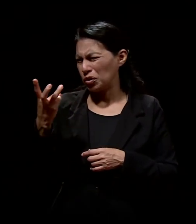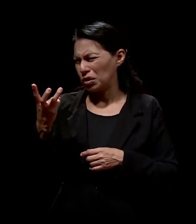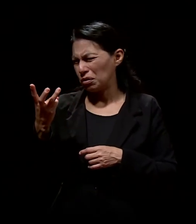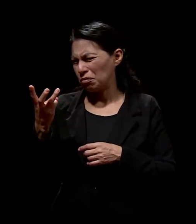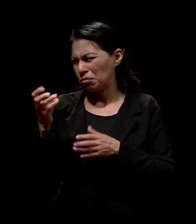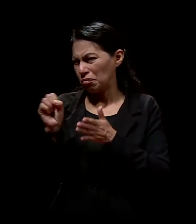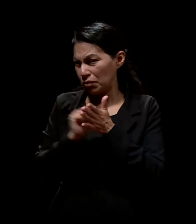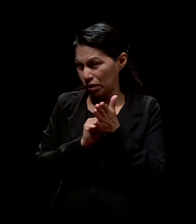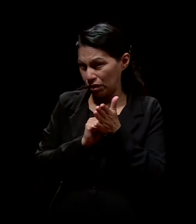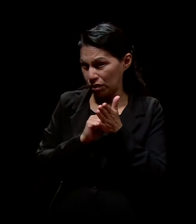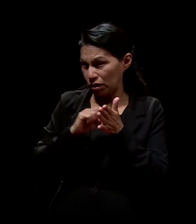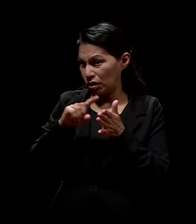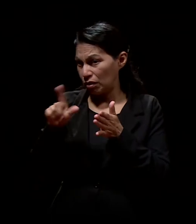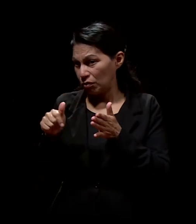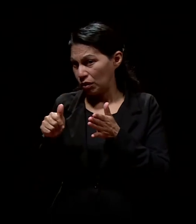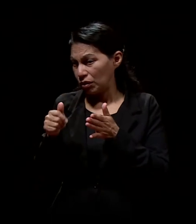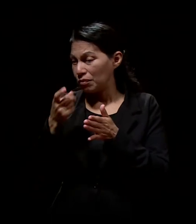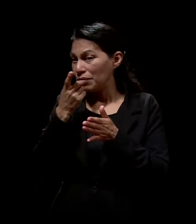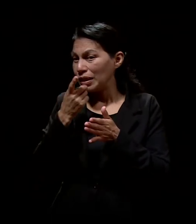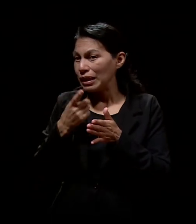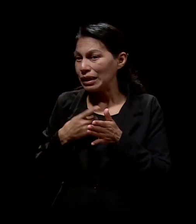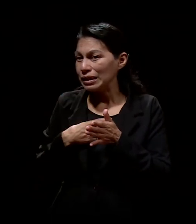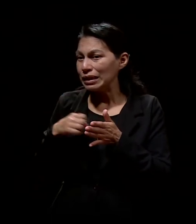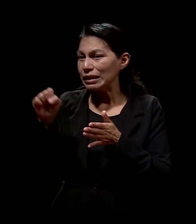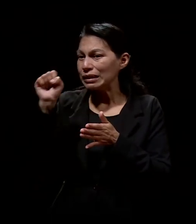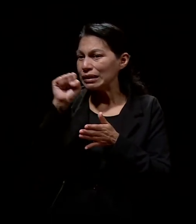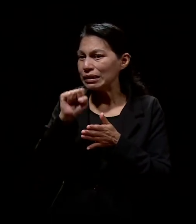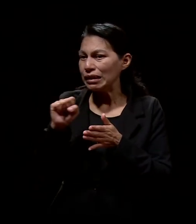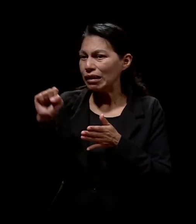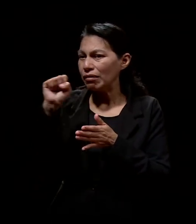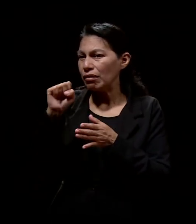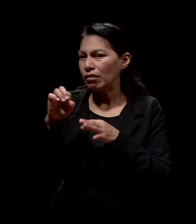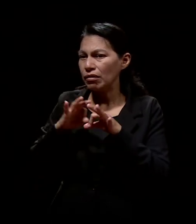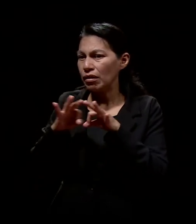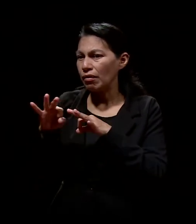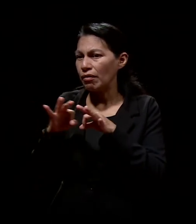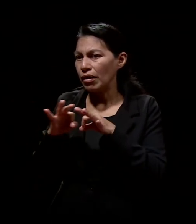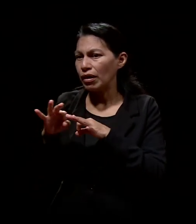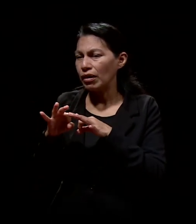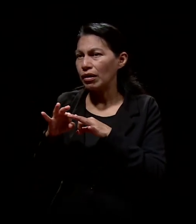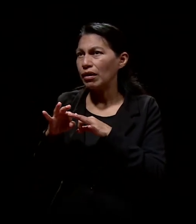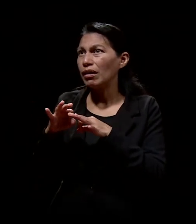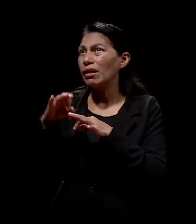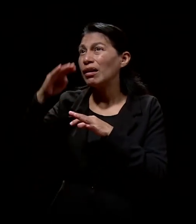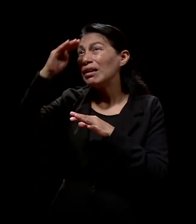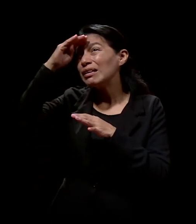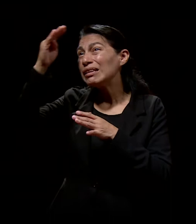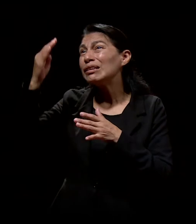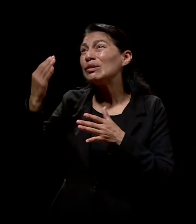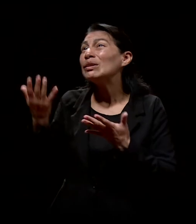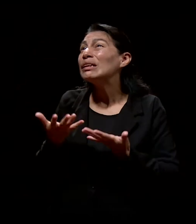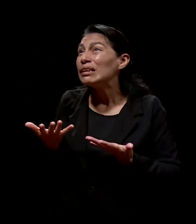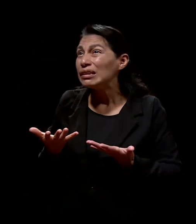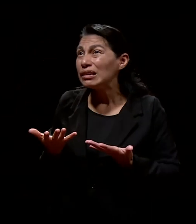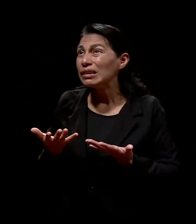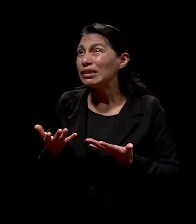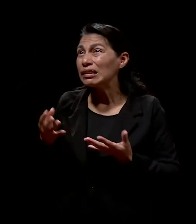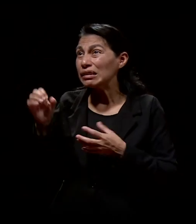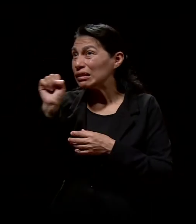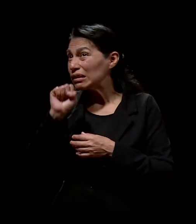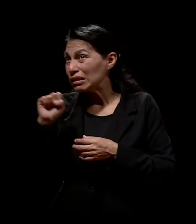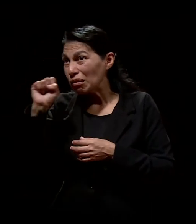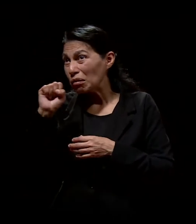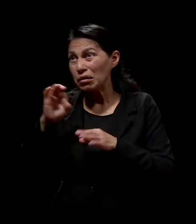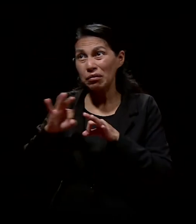surgió algo. Pasaron como 2, 3 meses después de graduar y me piden que yo trabaje en sábado. Entonces yo dije, Señor, ¿qué tengo